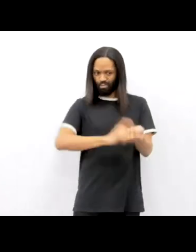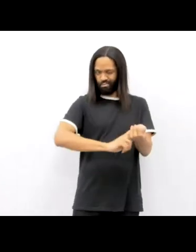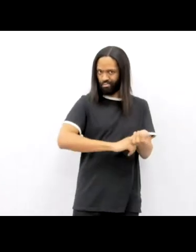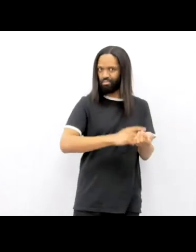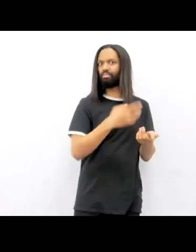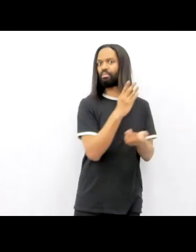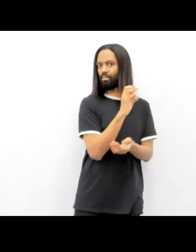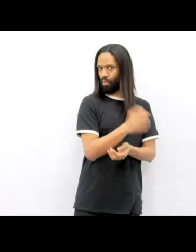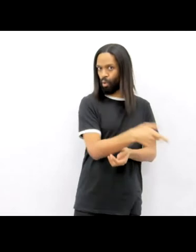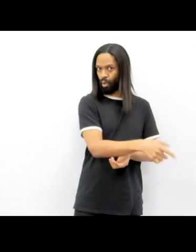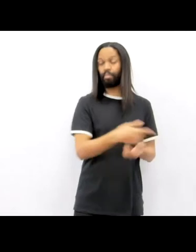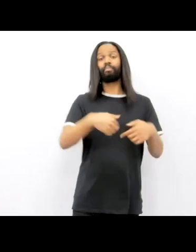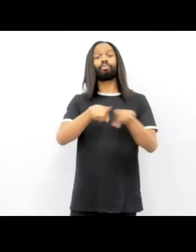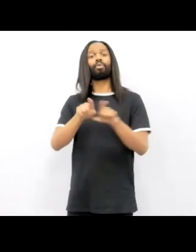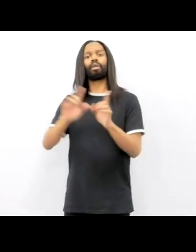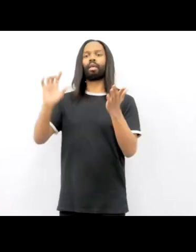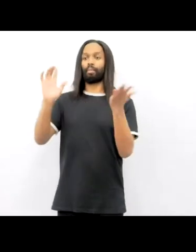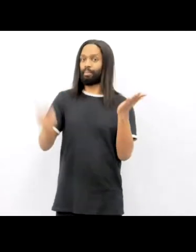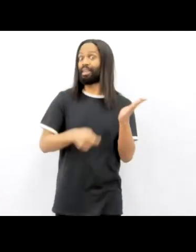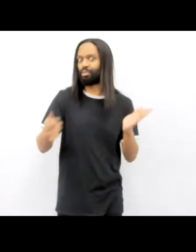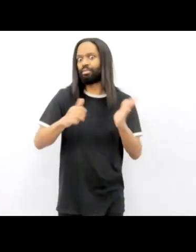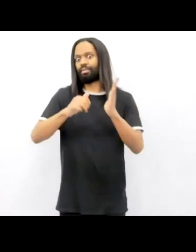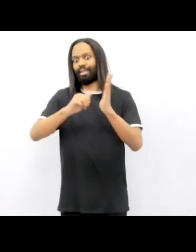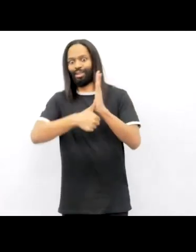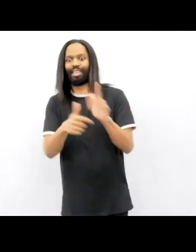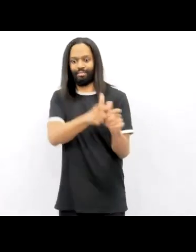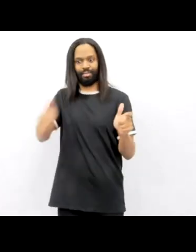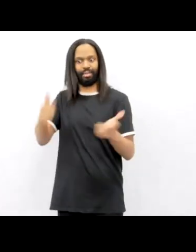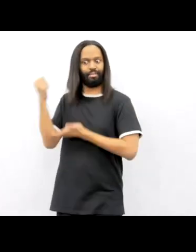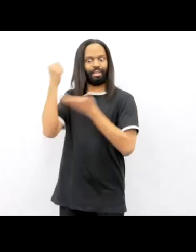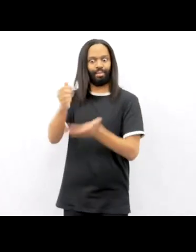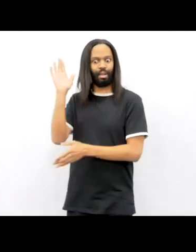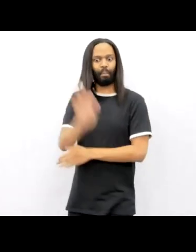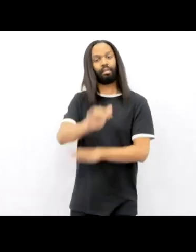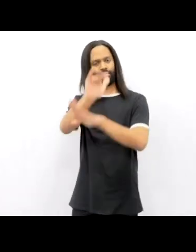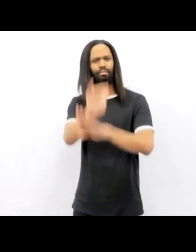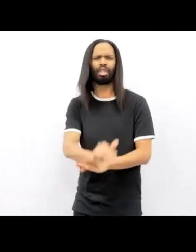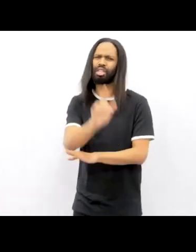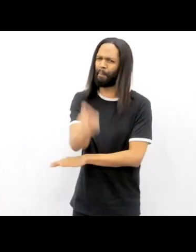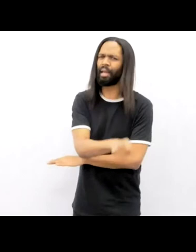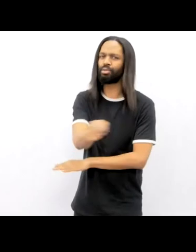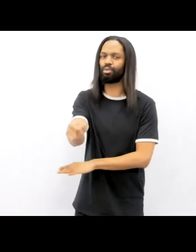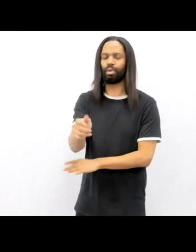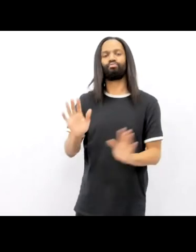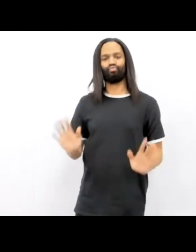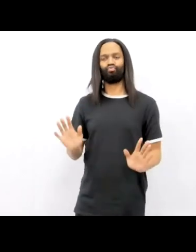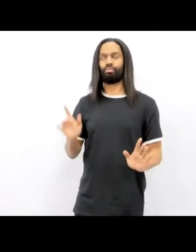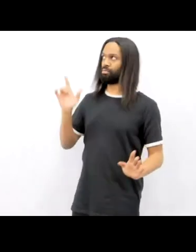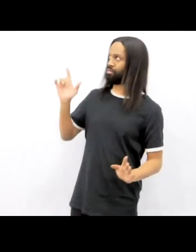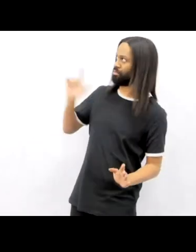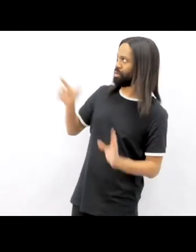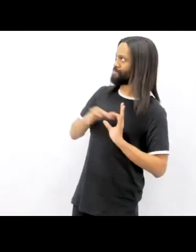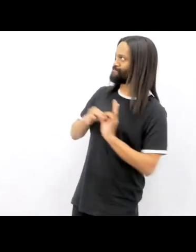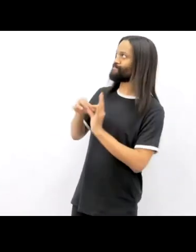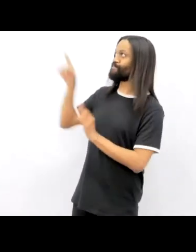objectif aussi de préservation de l'identité industrielle et patrimoniale du lieu. Nous y travaillons avec l'État, en l'occurrence la